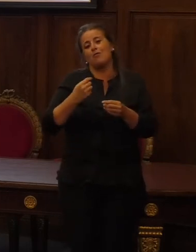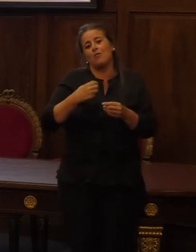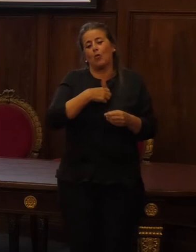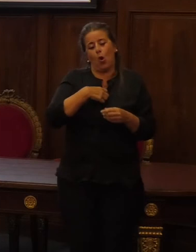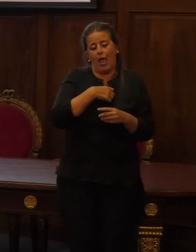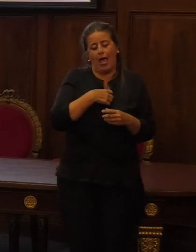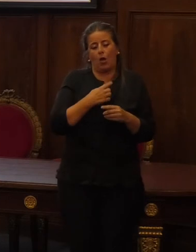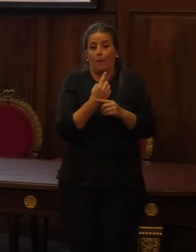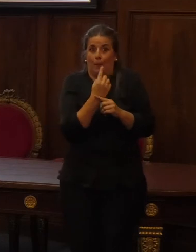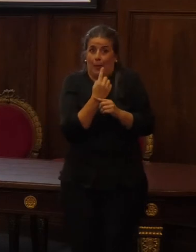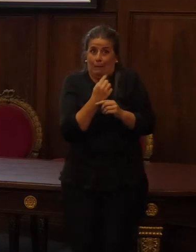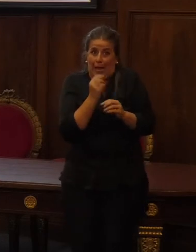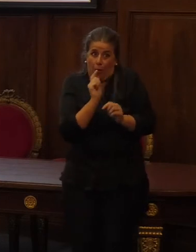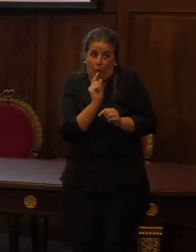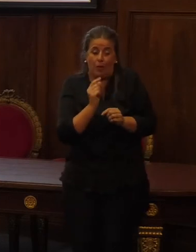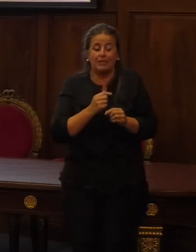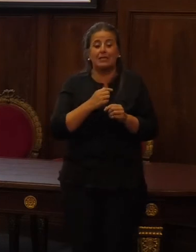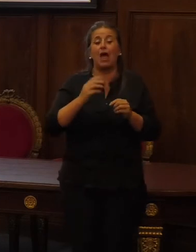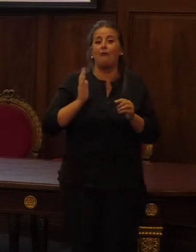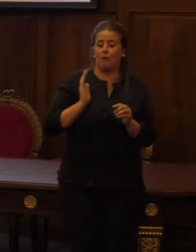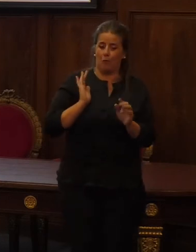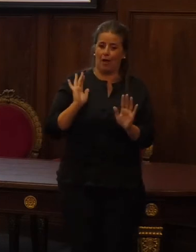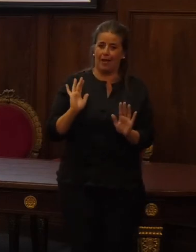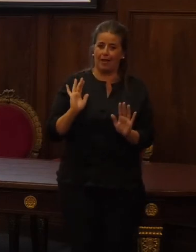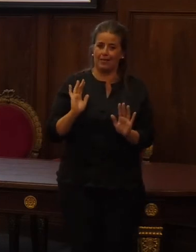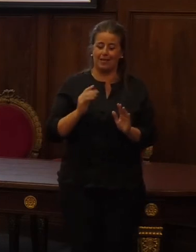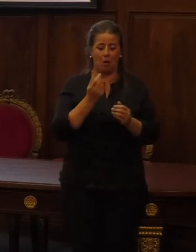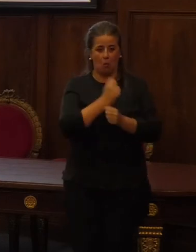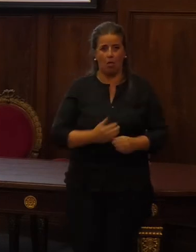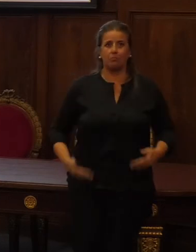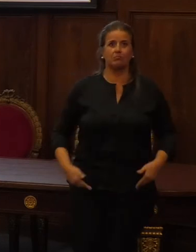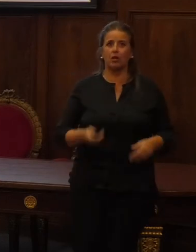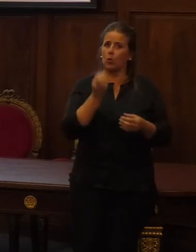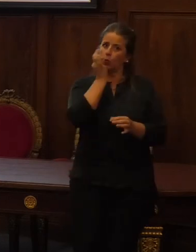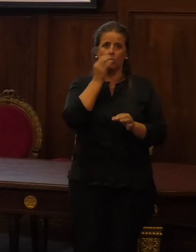femenino, donde no se podía tener la pollera por arriba de la rodilla, no se podía pintar